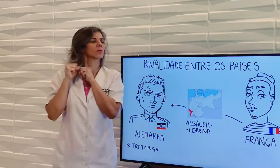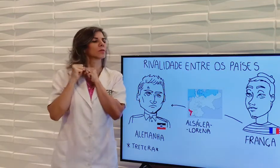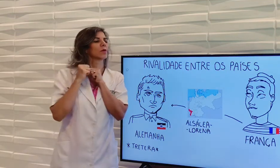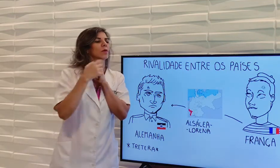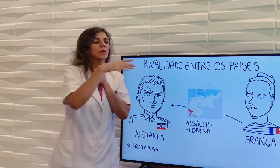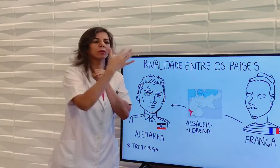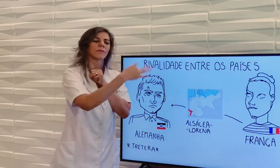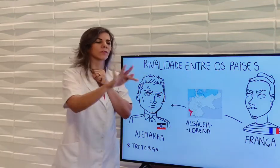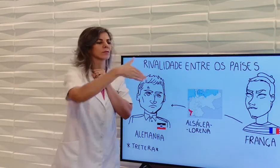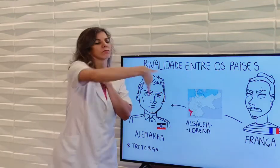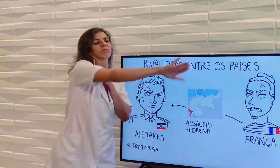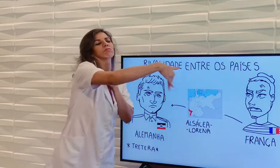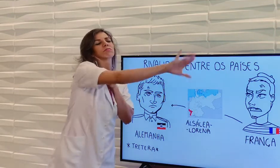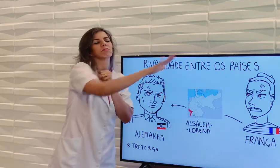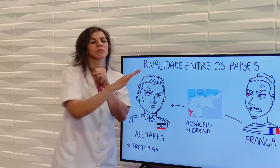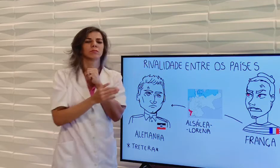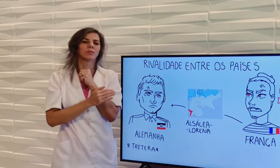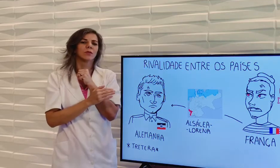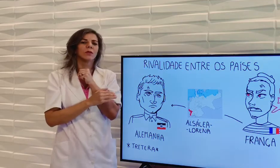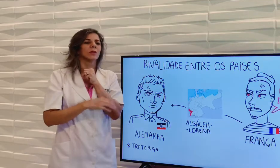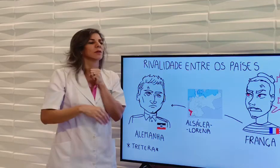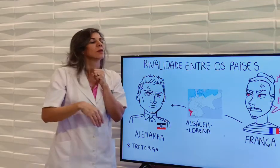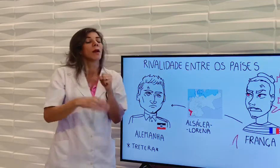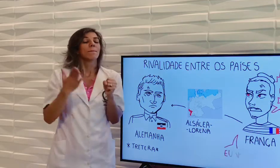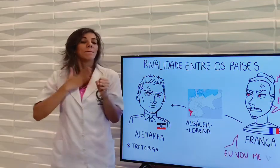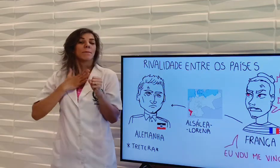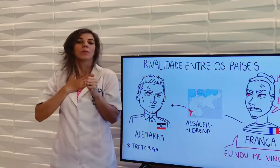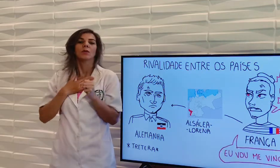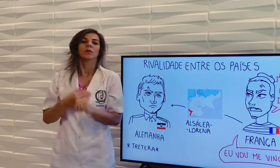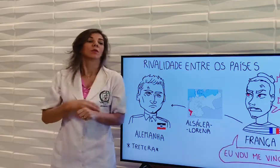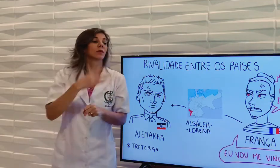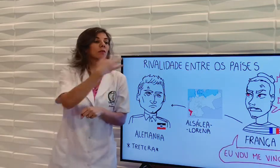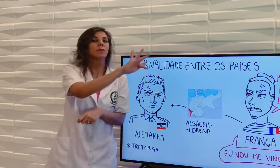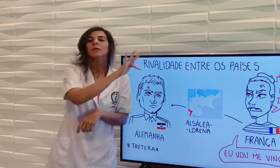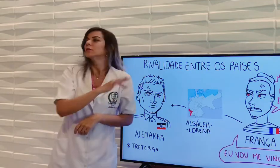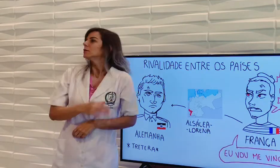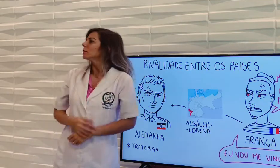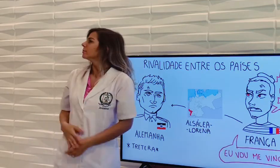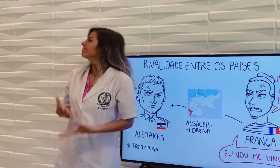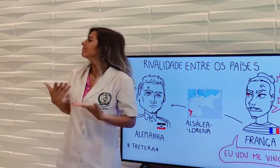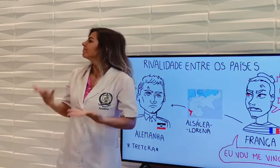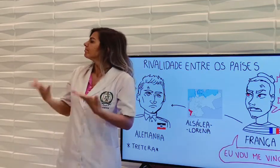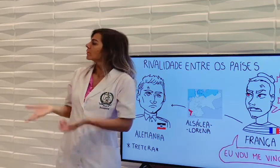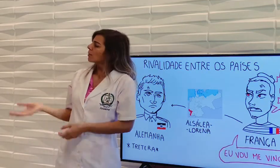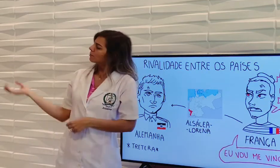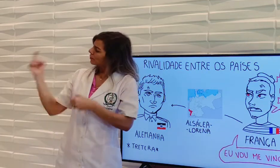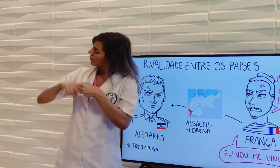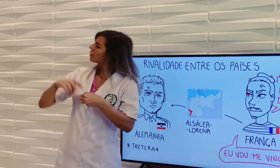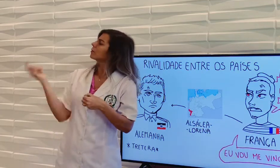que fez a França desenvolver um sentimento de revanchismo, exigindo-o de volta, já que era essencial para sua